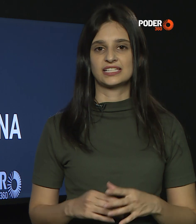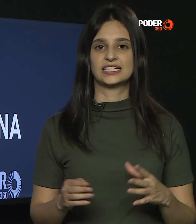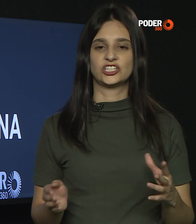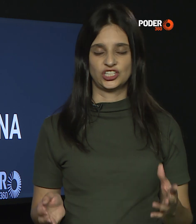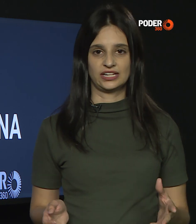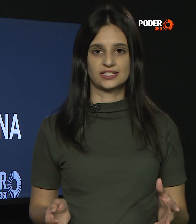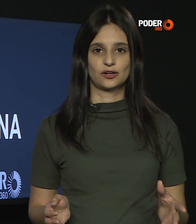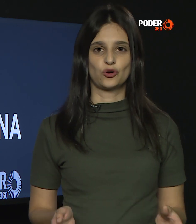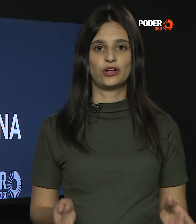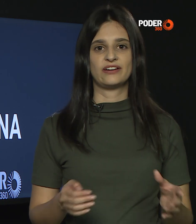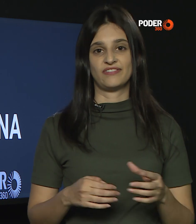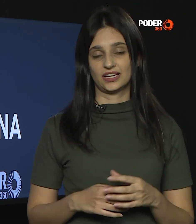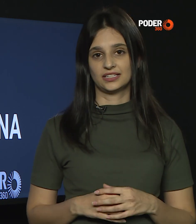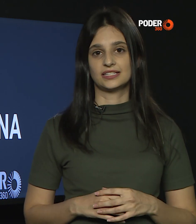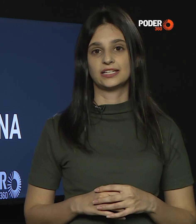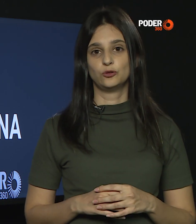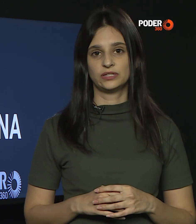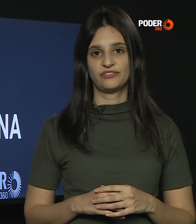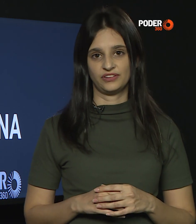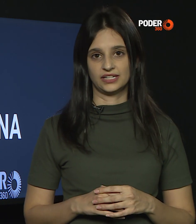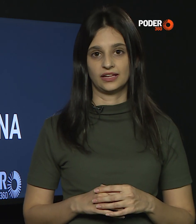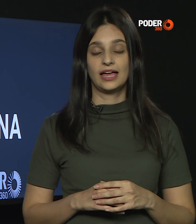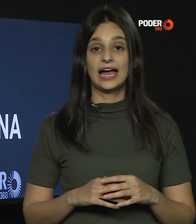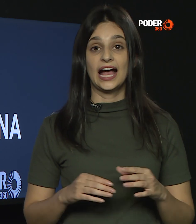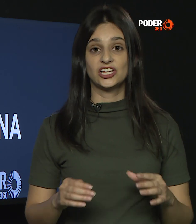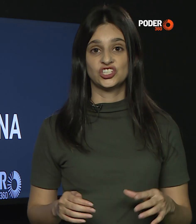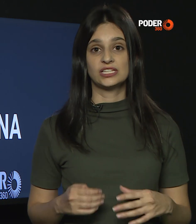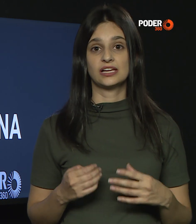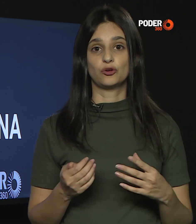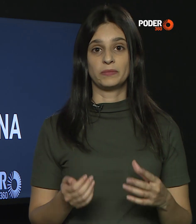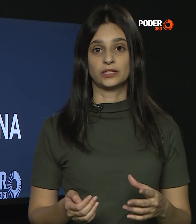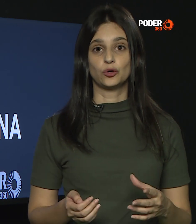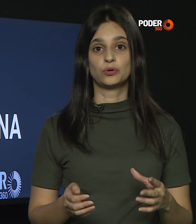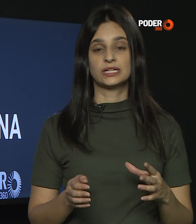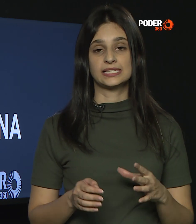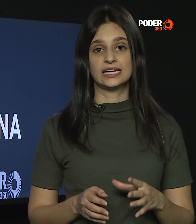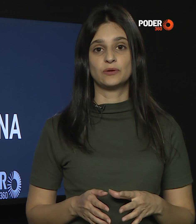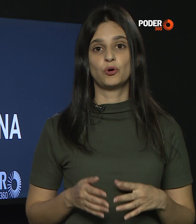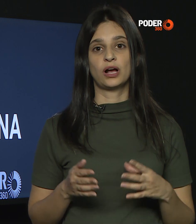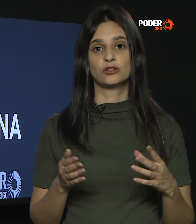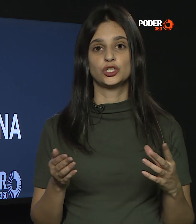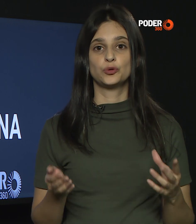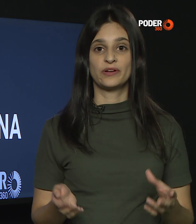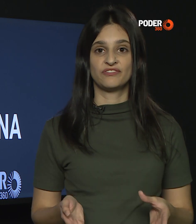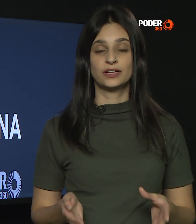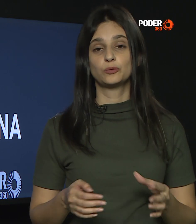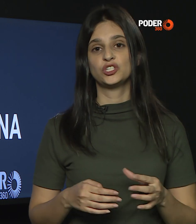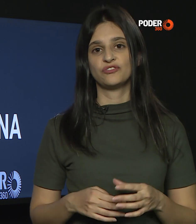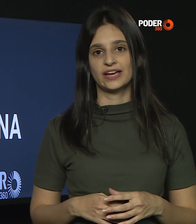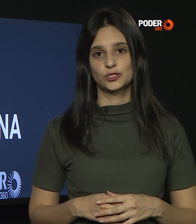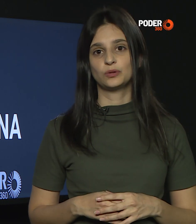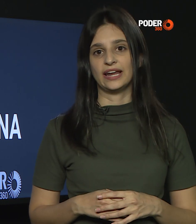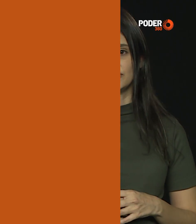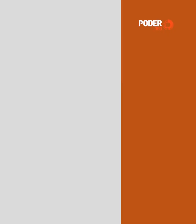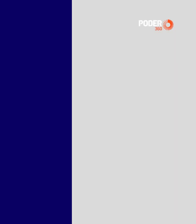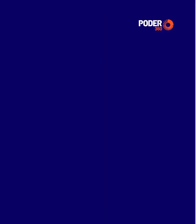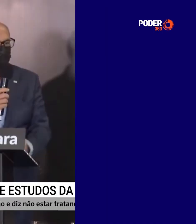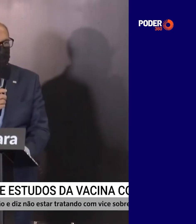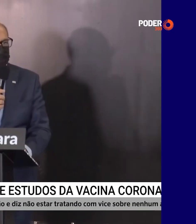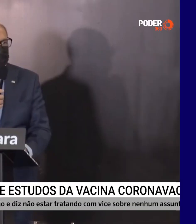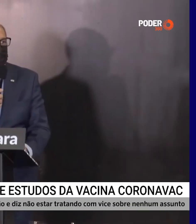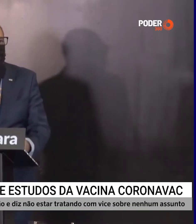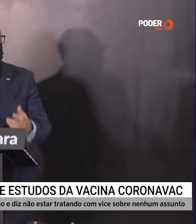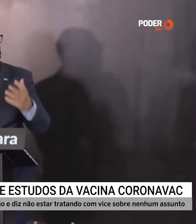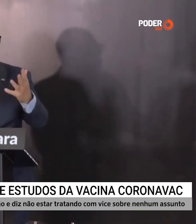testes da vacina chinesa Coronavac na segunda-feira. A agência argumentou que seria por causa de um evento adverso grave.